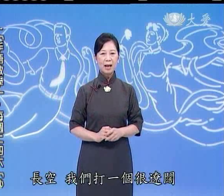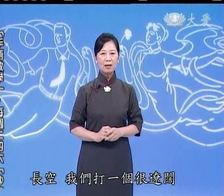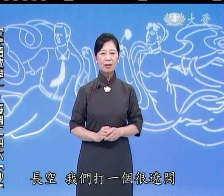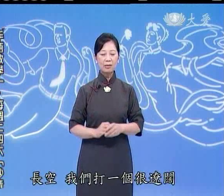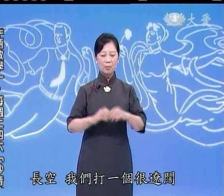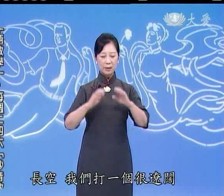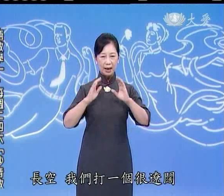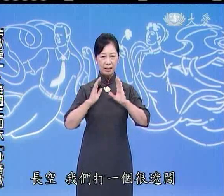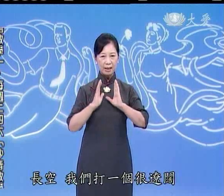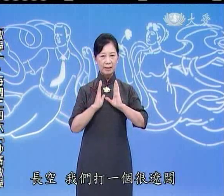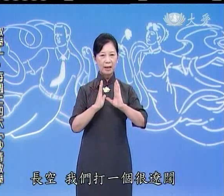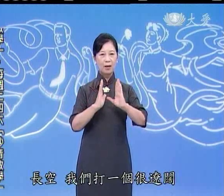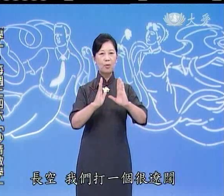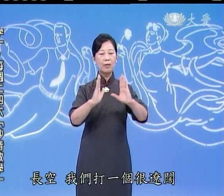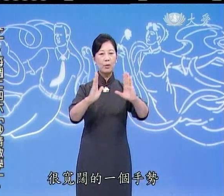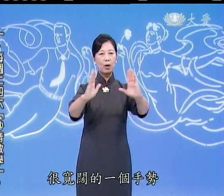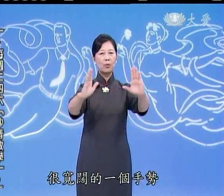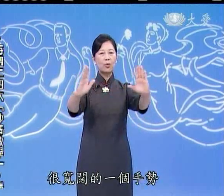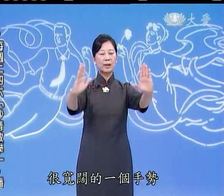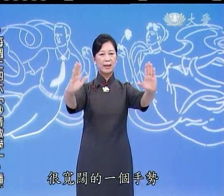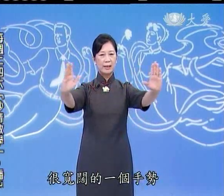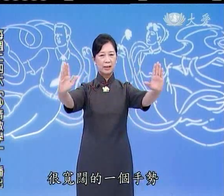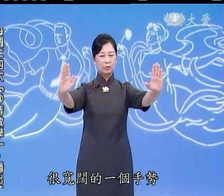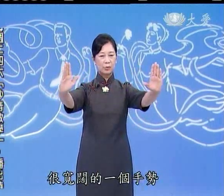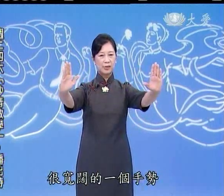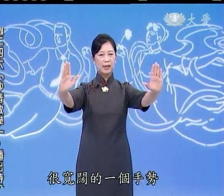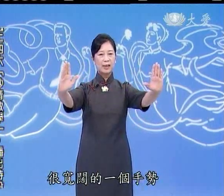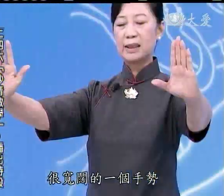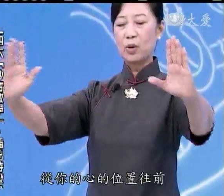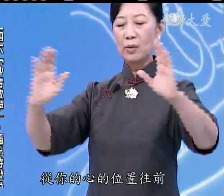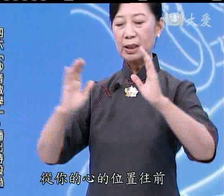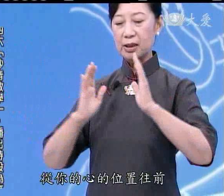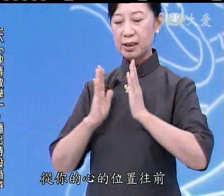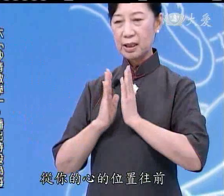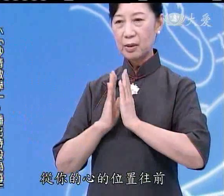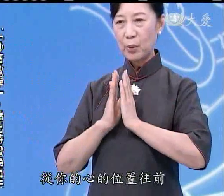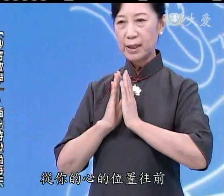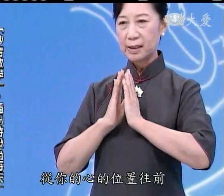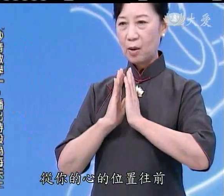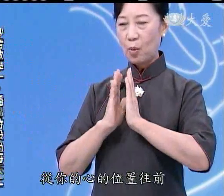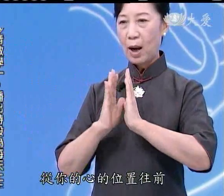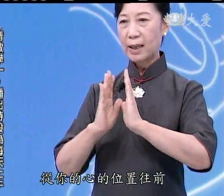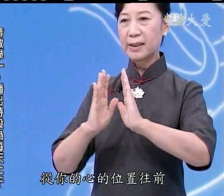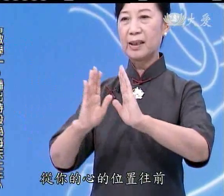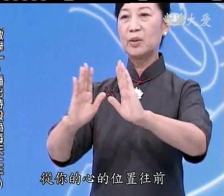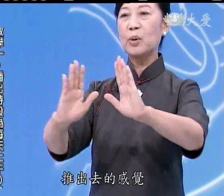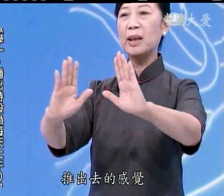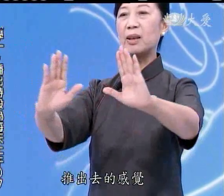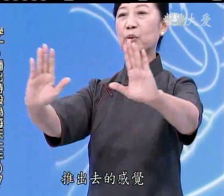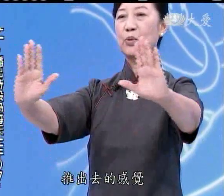长空呢，我们打一个很辽阔很宽阔的一个手势，从你的心的位置往前推出